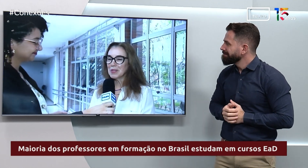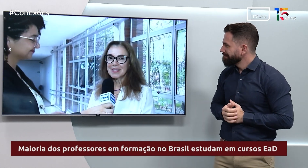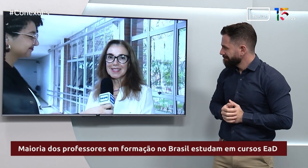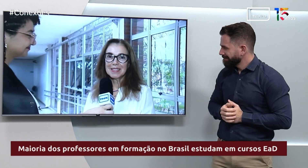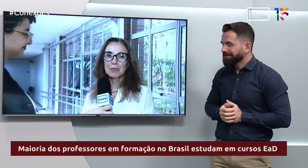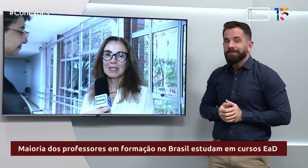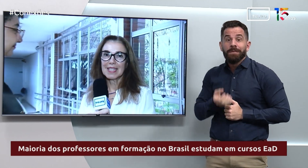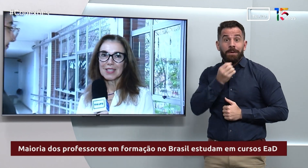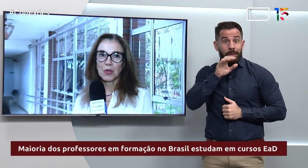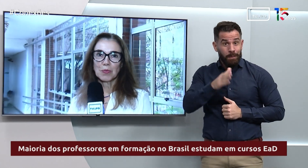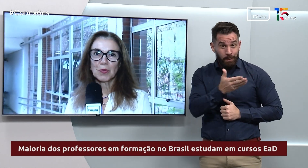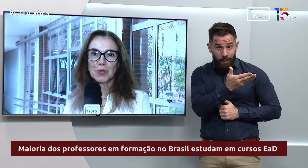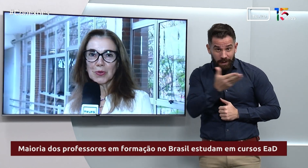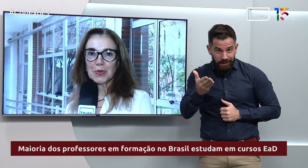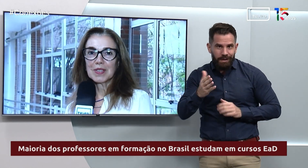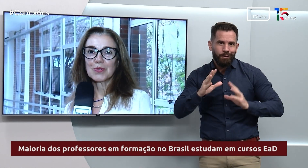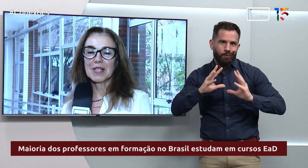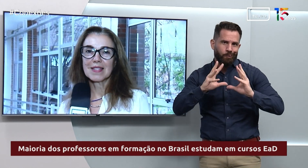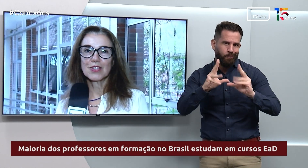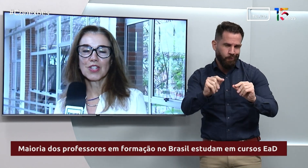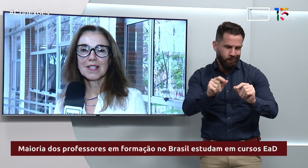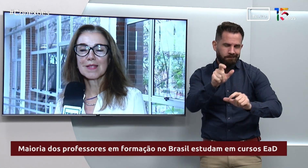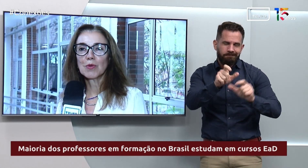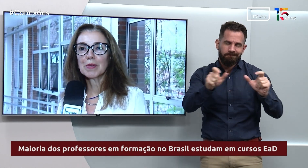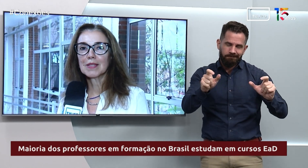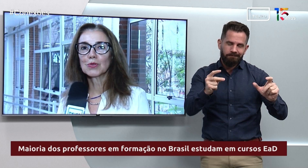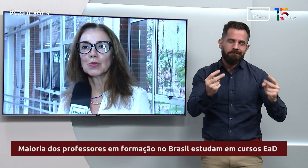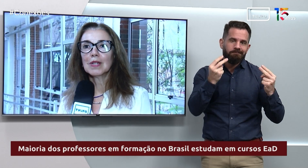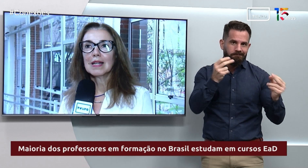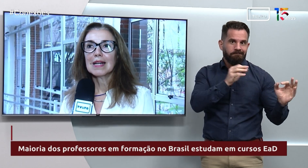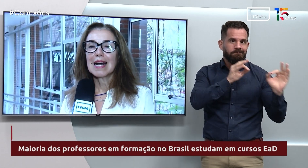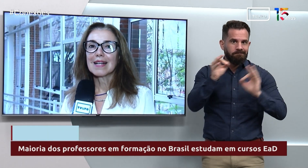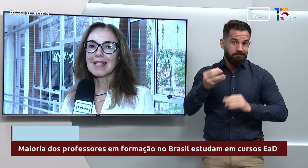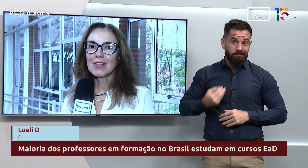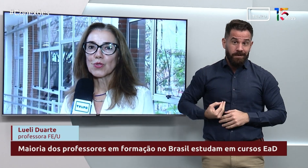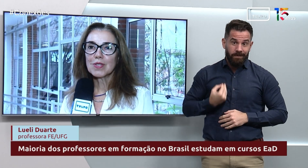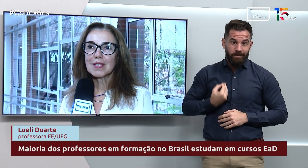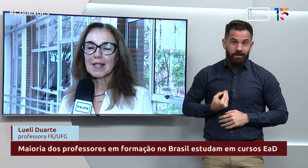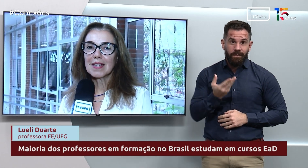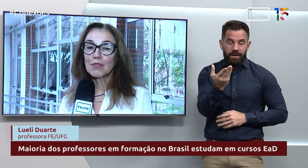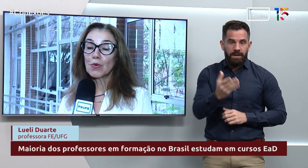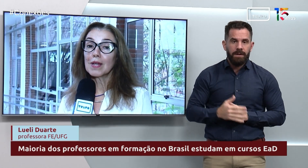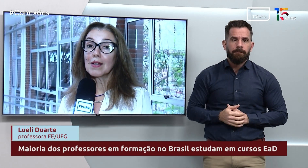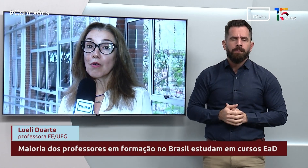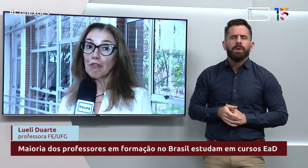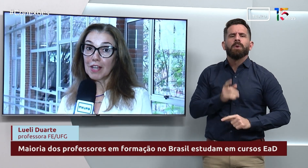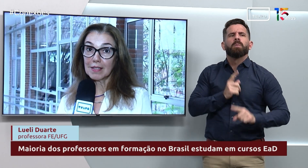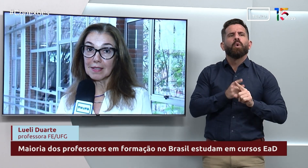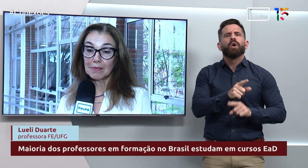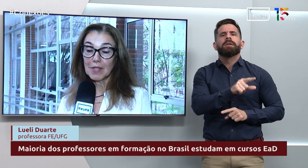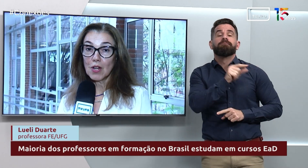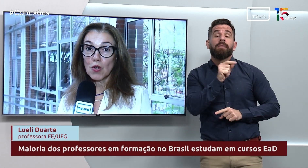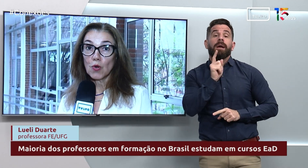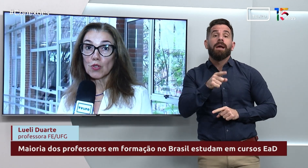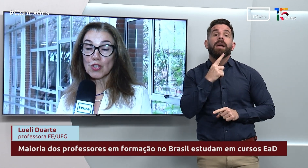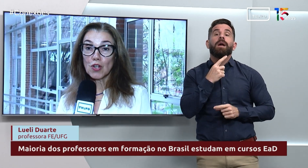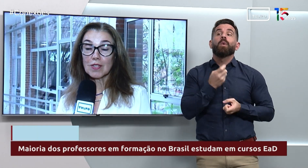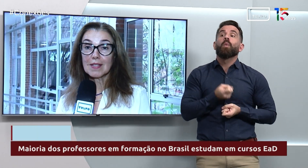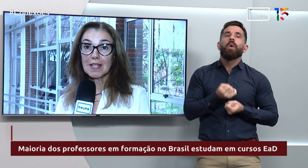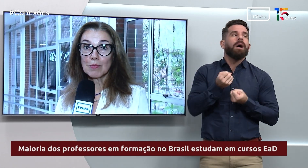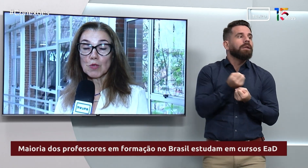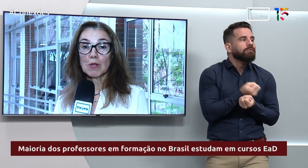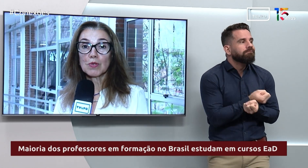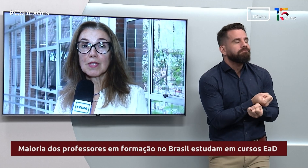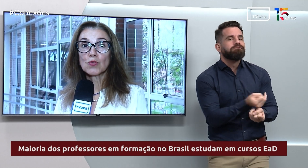tarde, Amanda. Boa tarde ao público que nos assiste nesse momento. As razões que levam é a oferta. Hoje